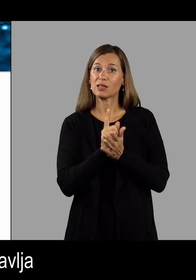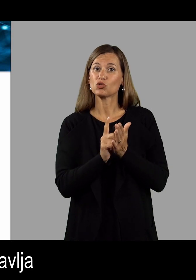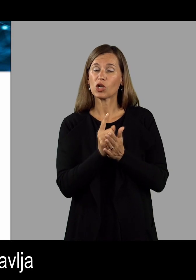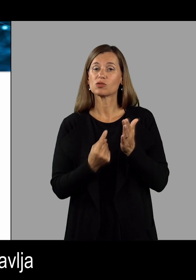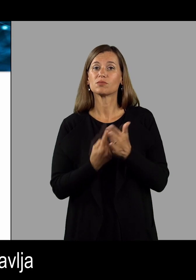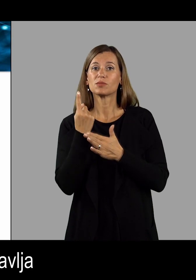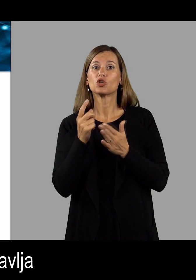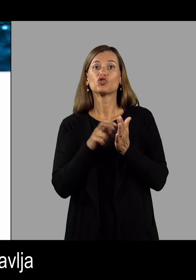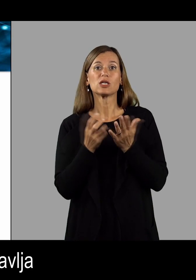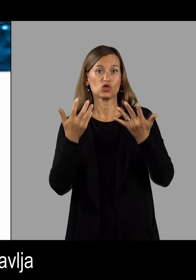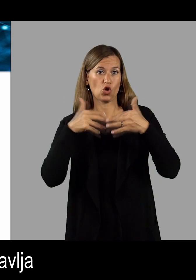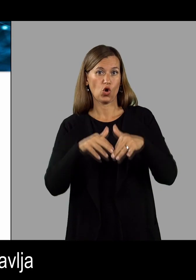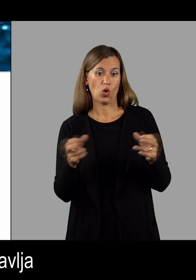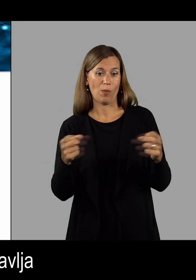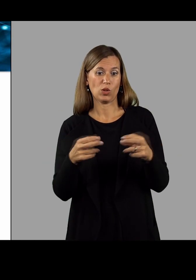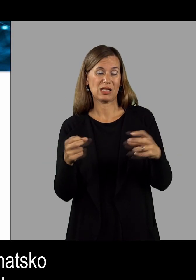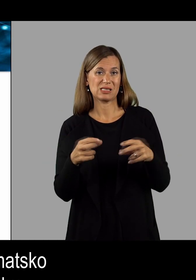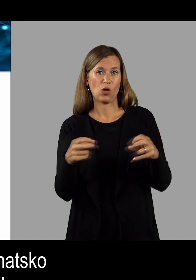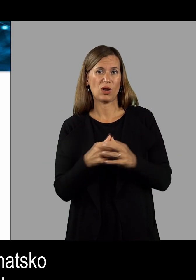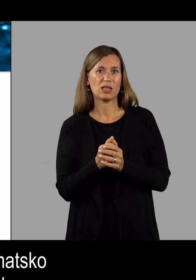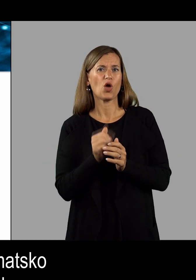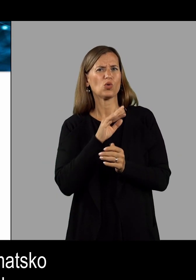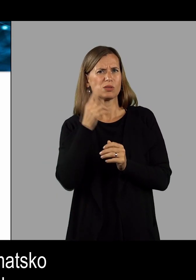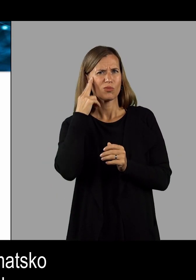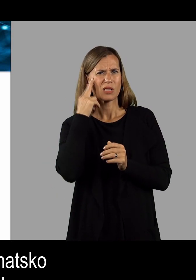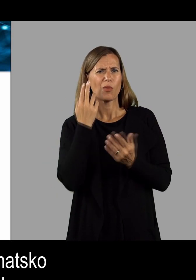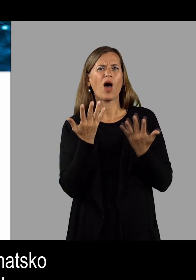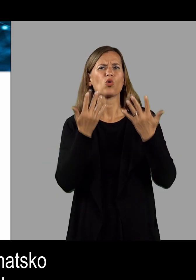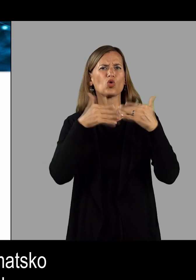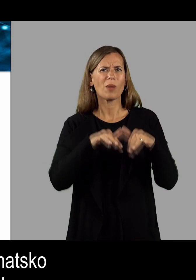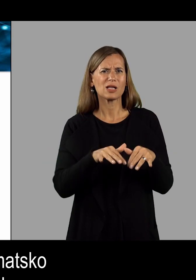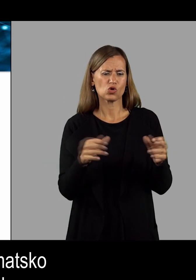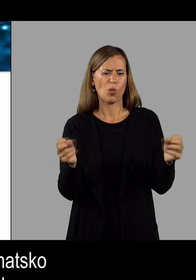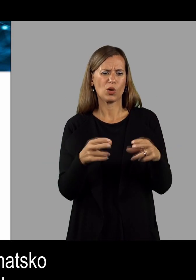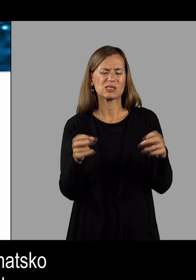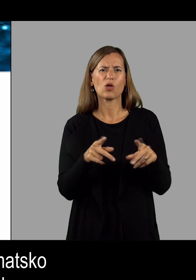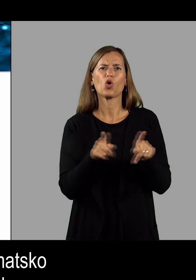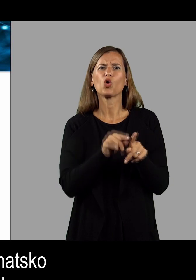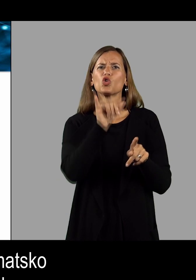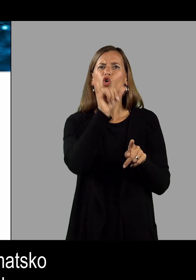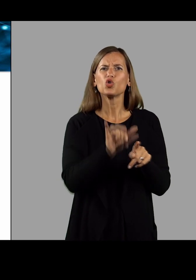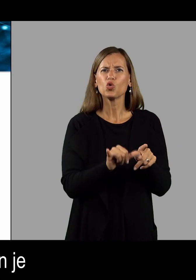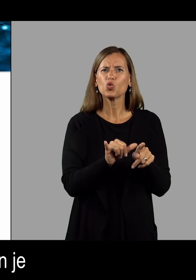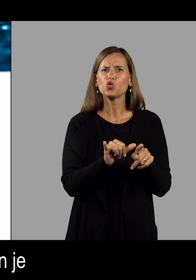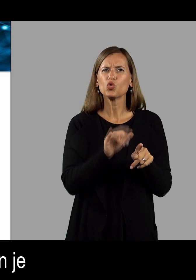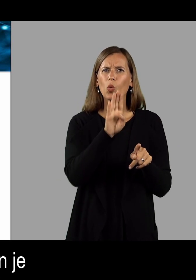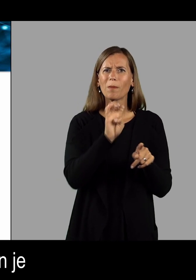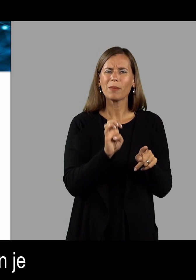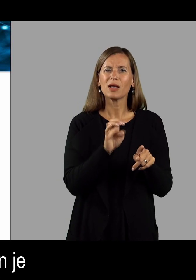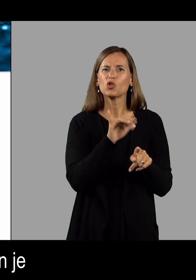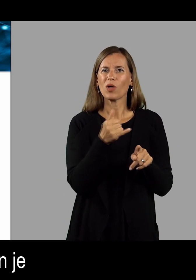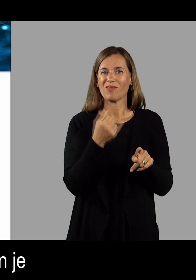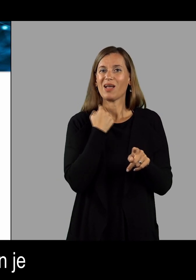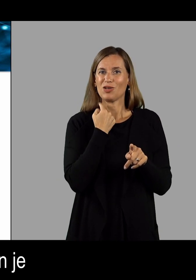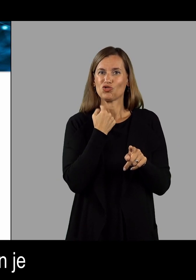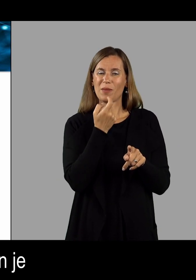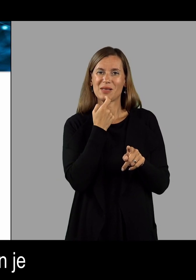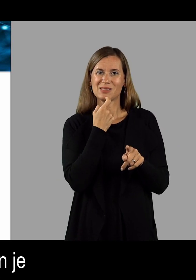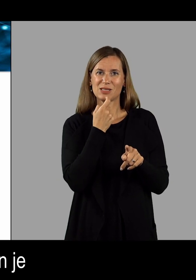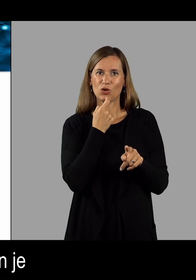leži v naročju in ne na mizi in posledično ima zaradi tega strojepisec boljšo držo in lahko pride tudi do manjših poškodb